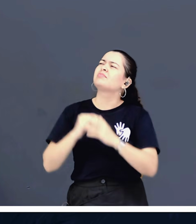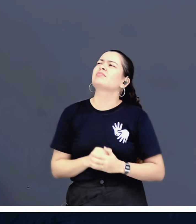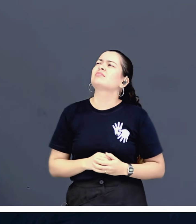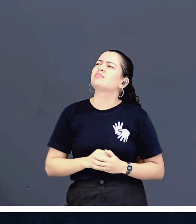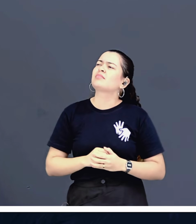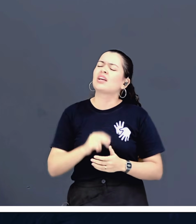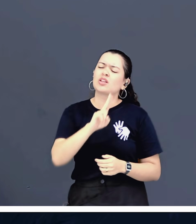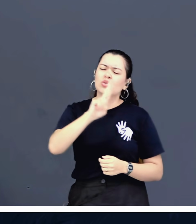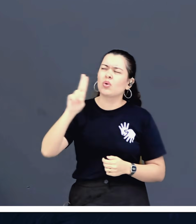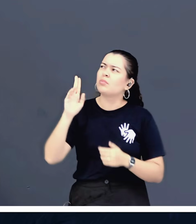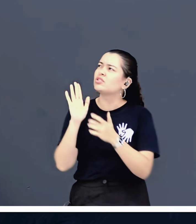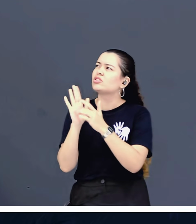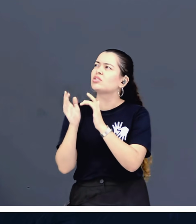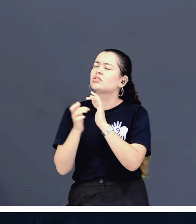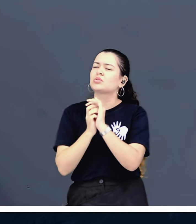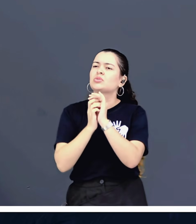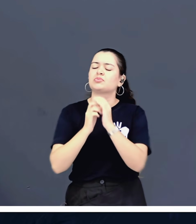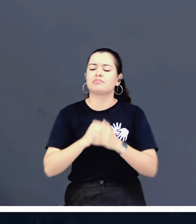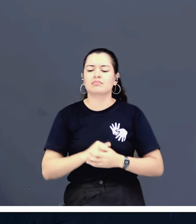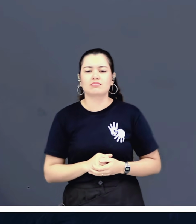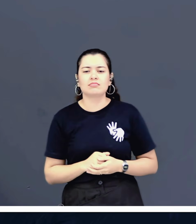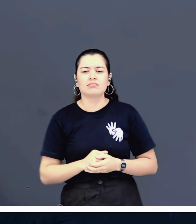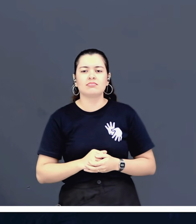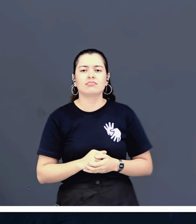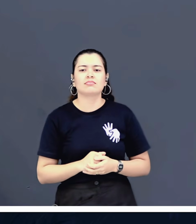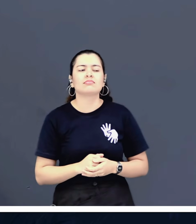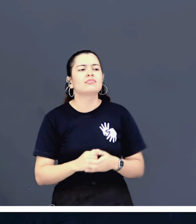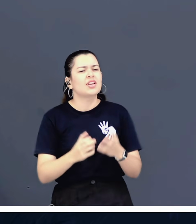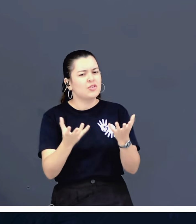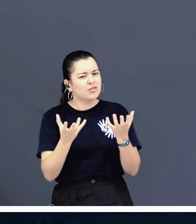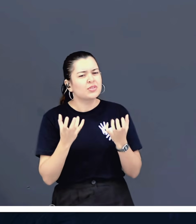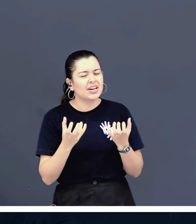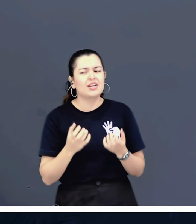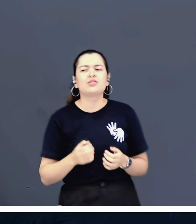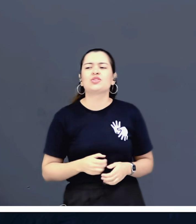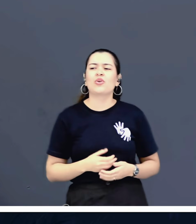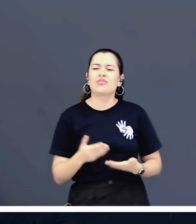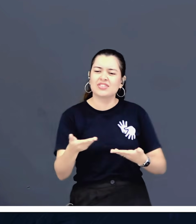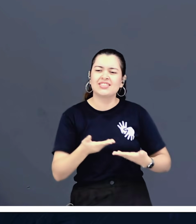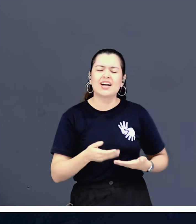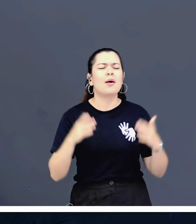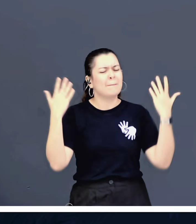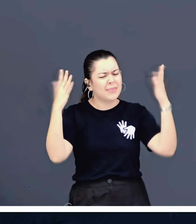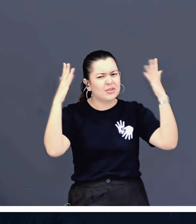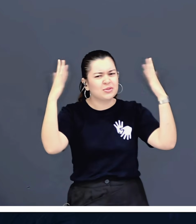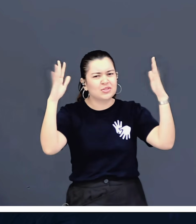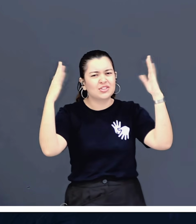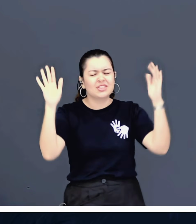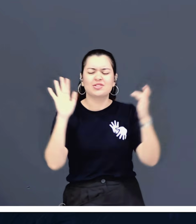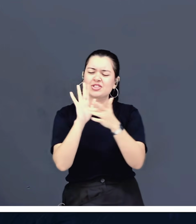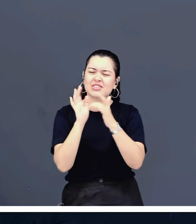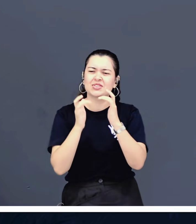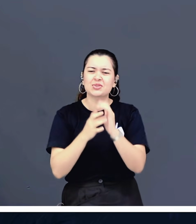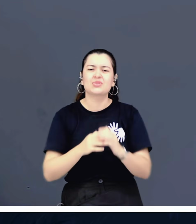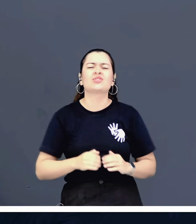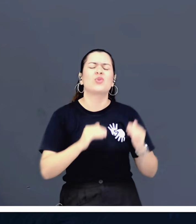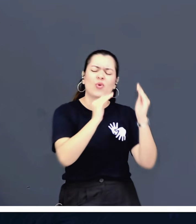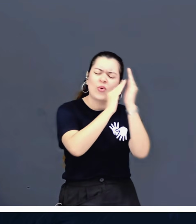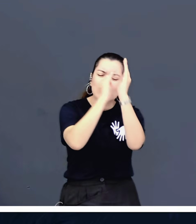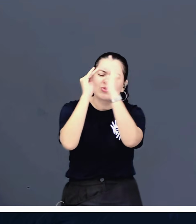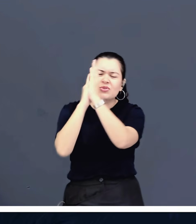de Jesus. Eu quero te convidar a aplaudir bem forte ao Senhor Jesus, render louvores a